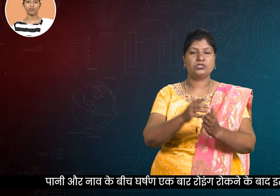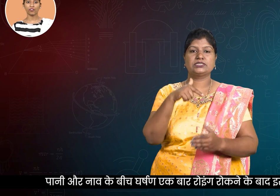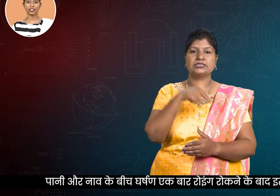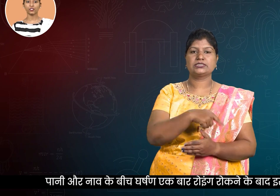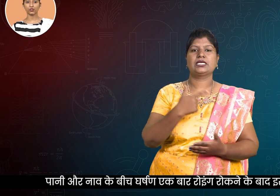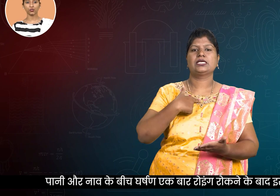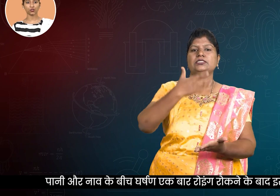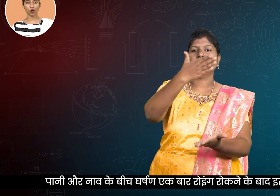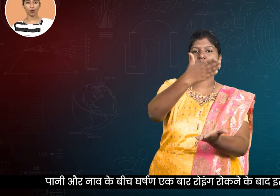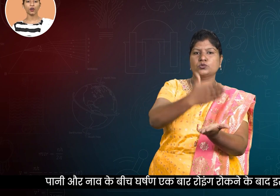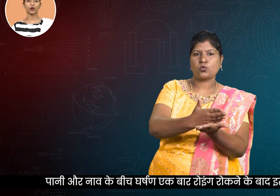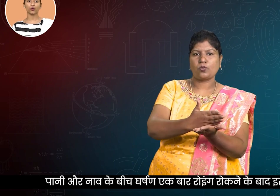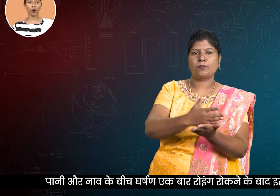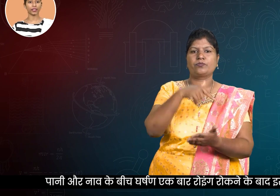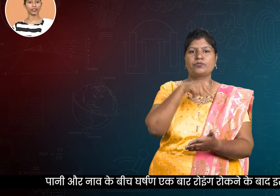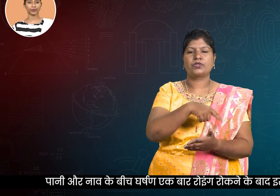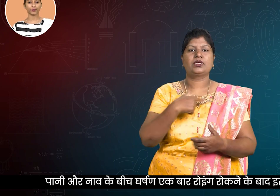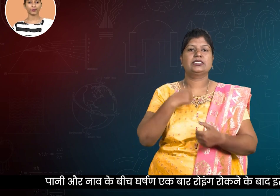है।